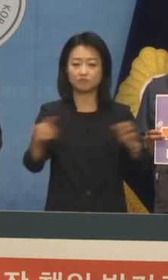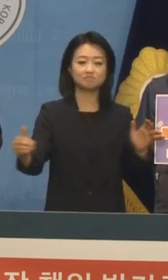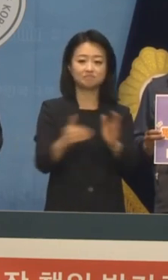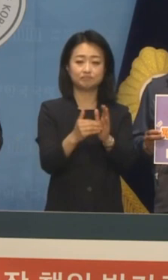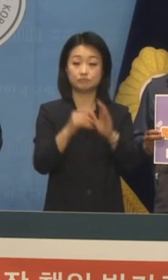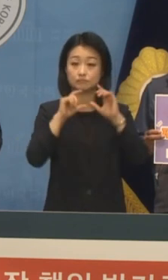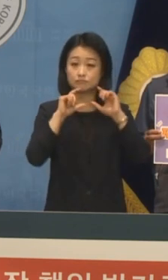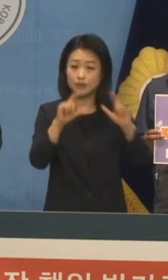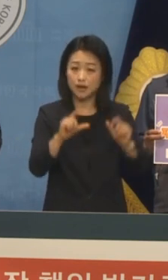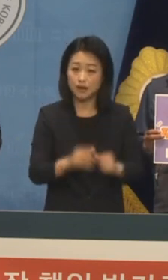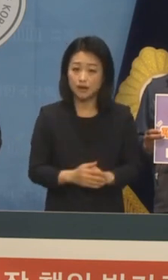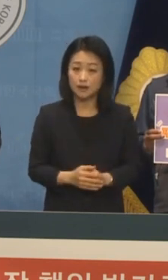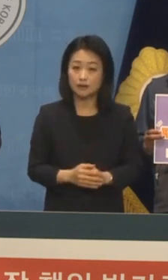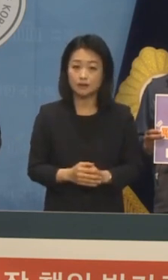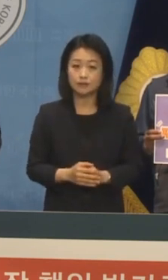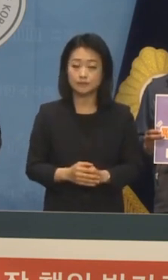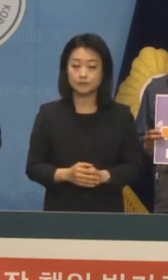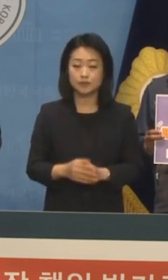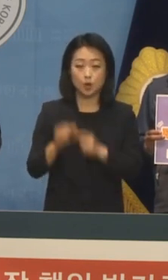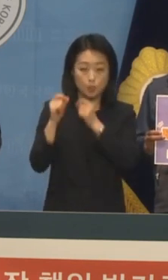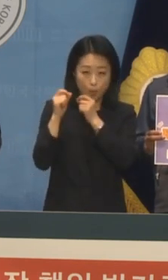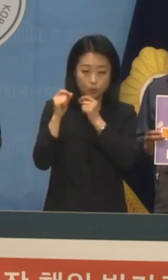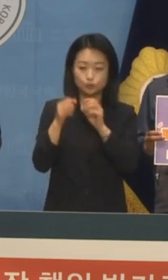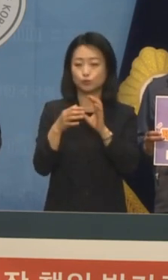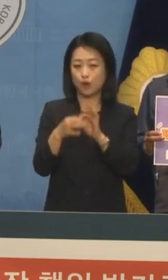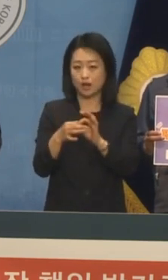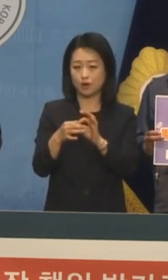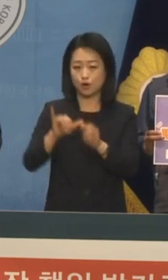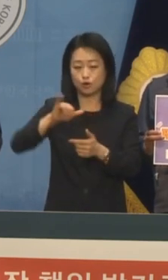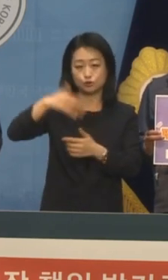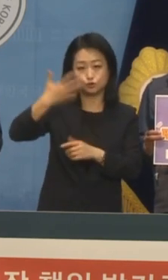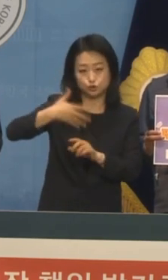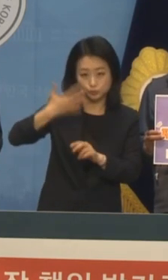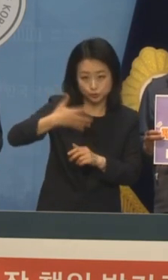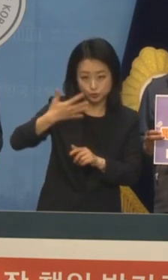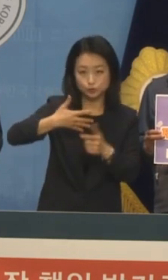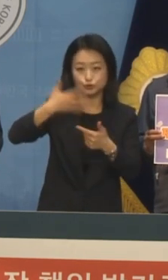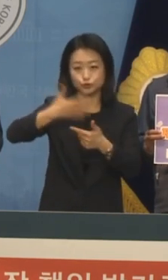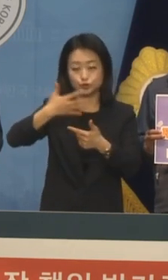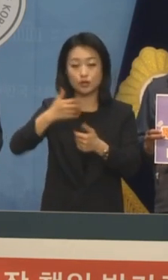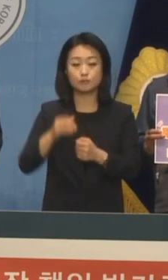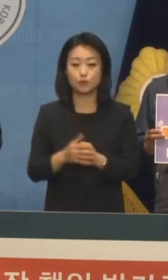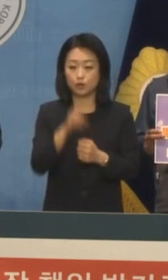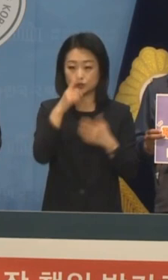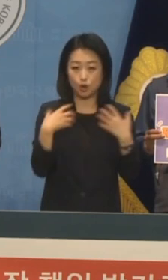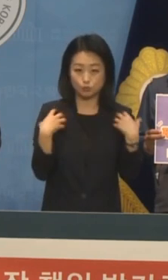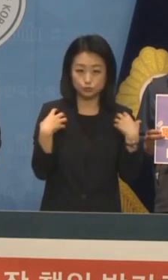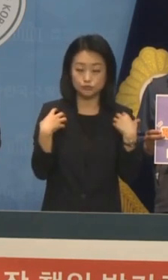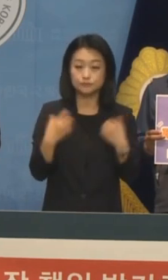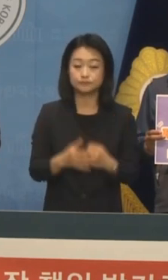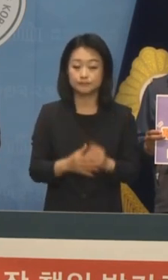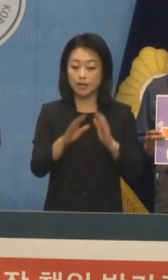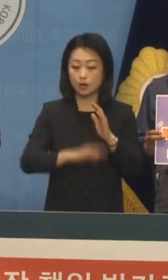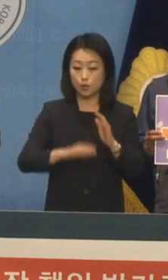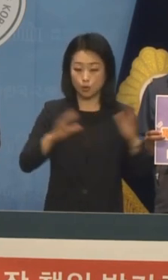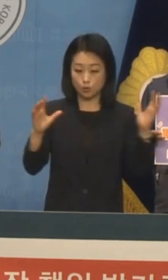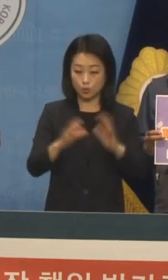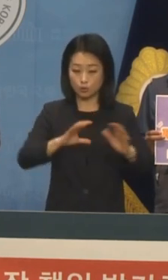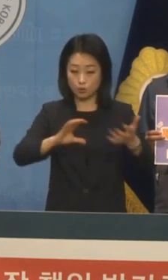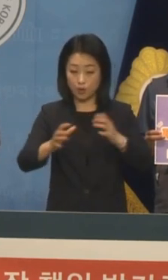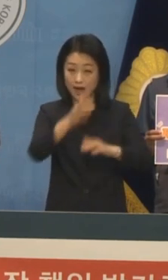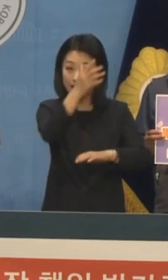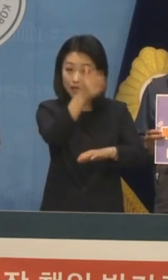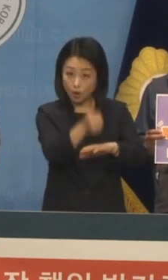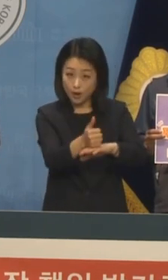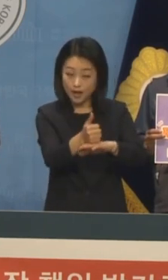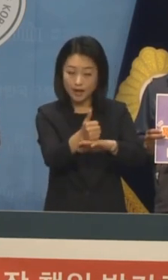있습니다. 기존부터 보수 언론이나 유튜브 혹은 여당, 정부에서는 시민 공론화 과정에서 도출된 결론